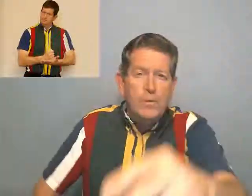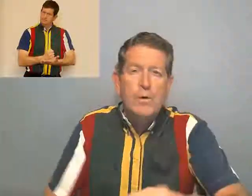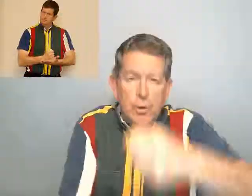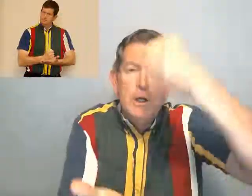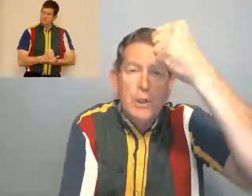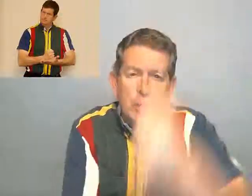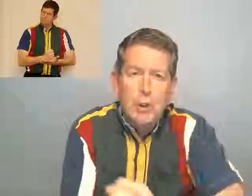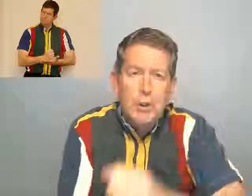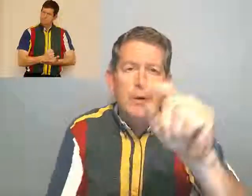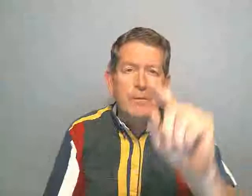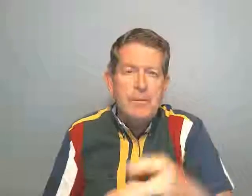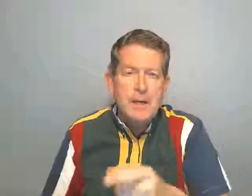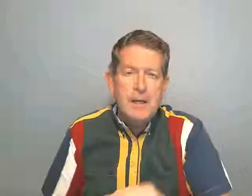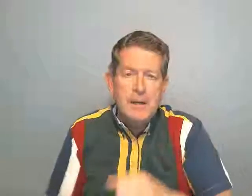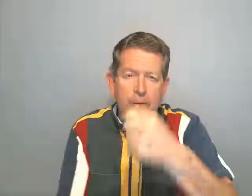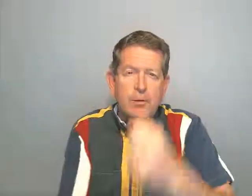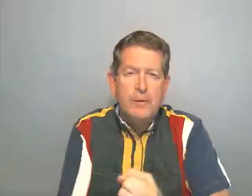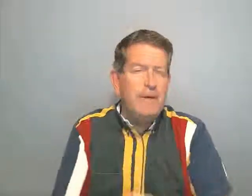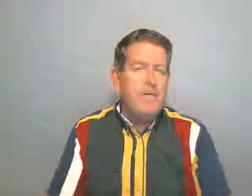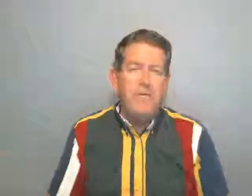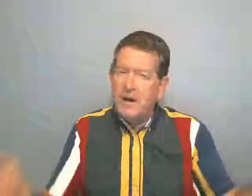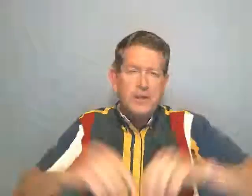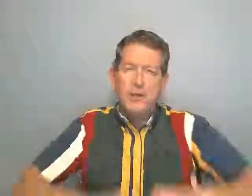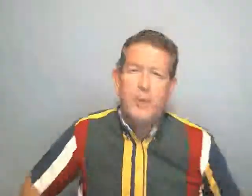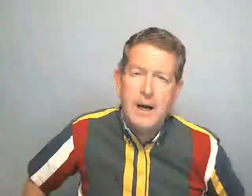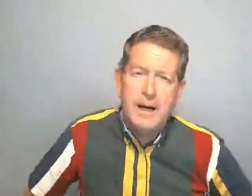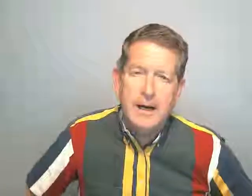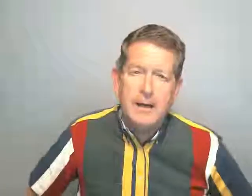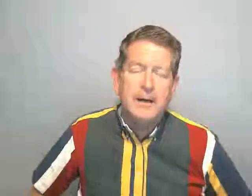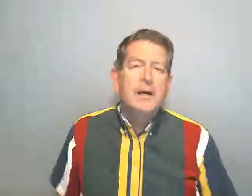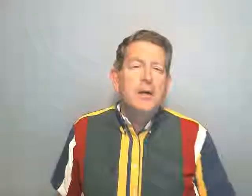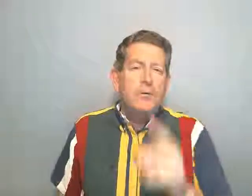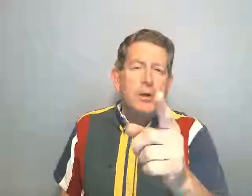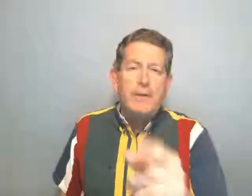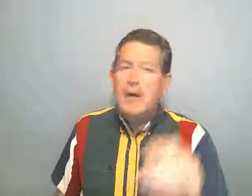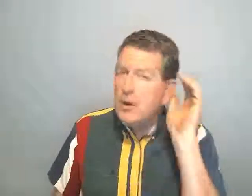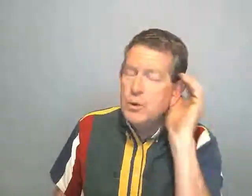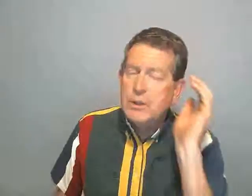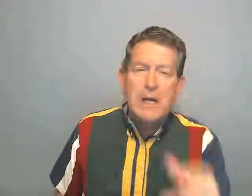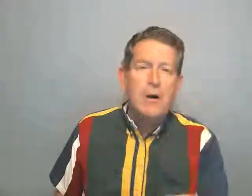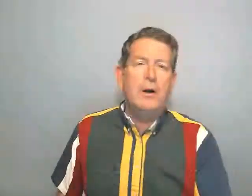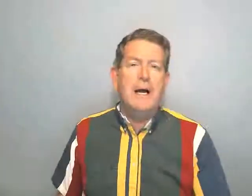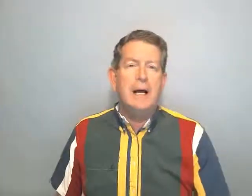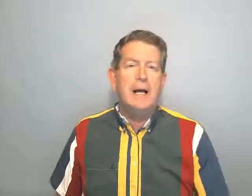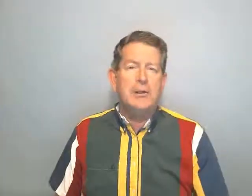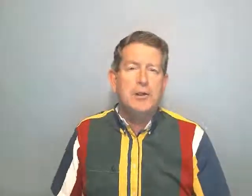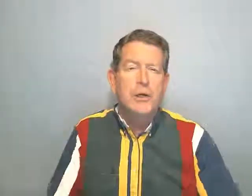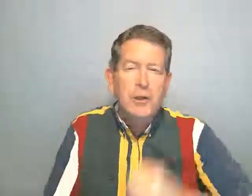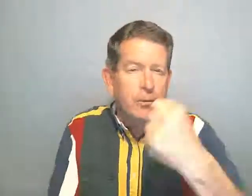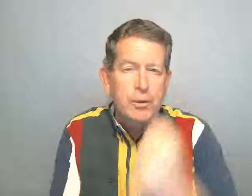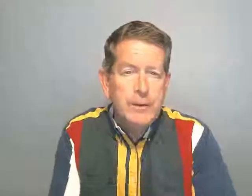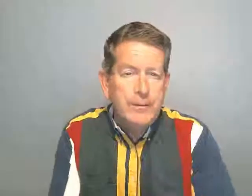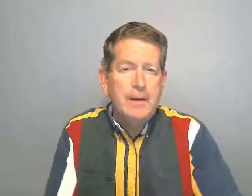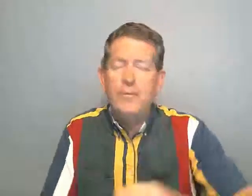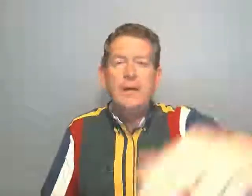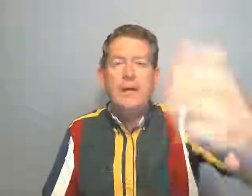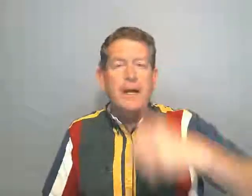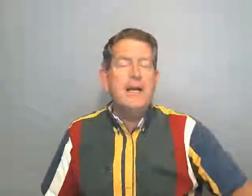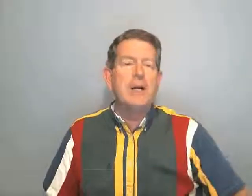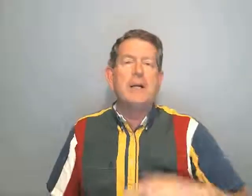Vous devez faire les devoirs, vous devez écouter en classe, vous devez venir à l'école,